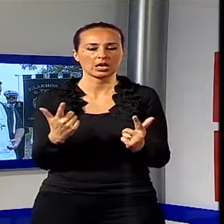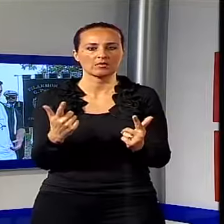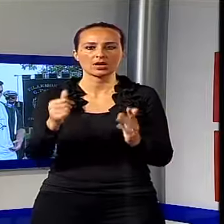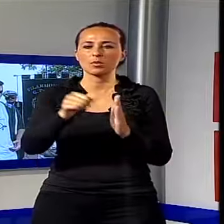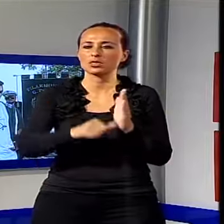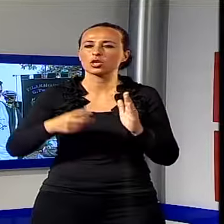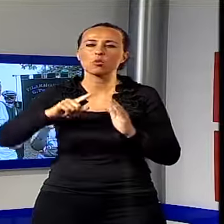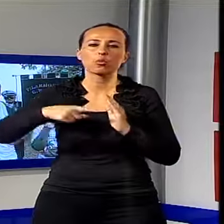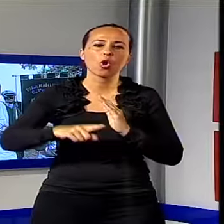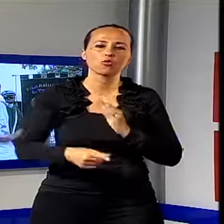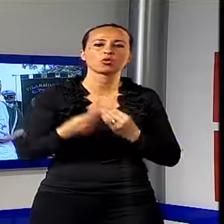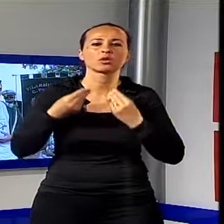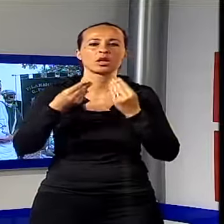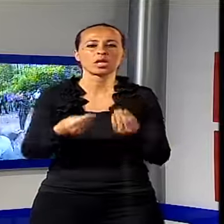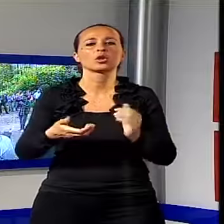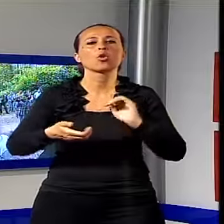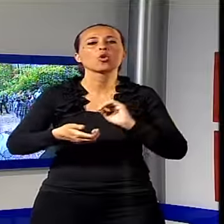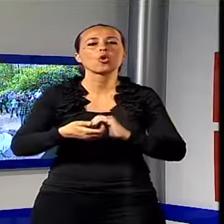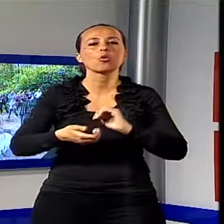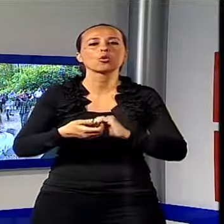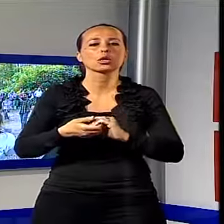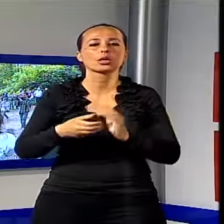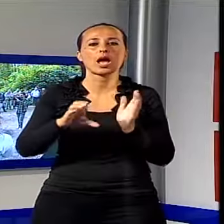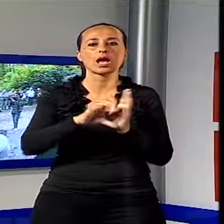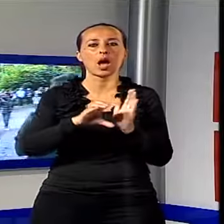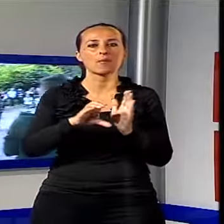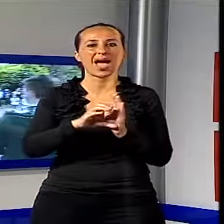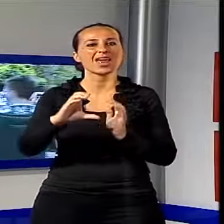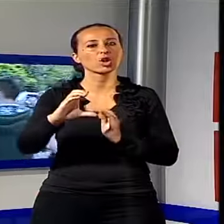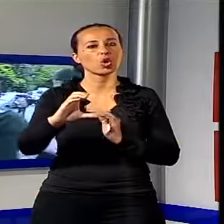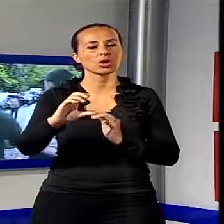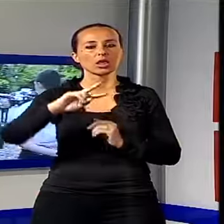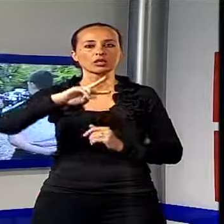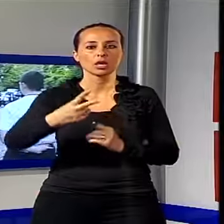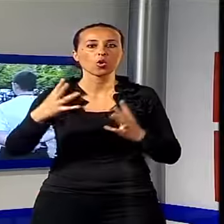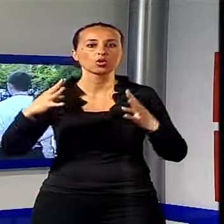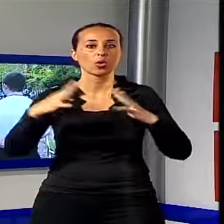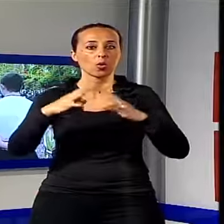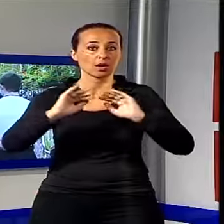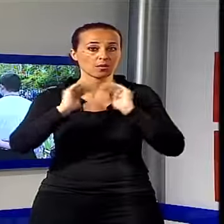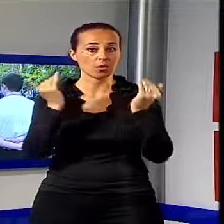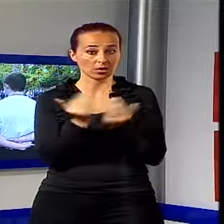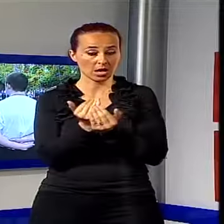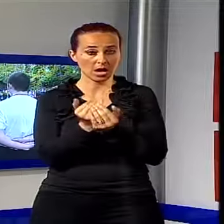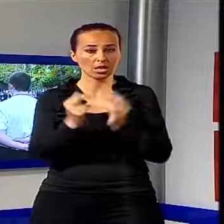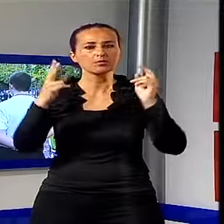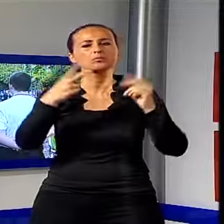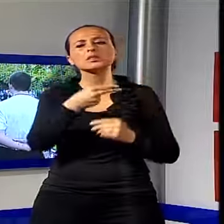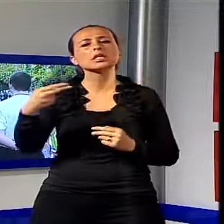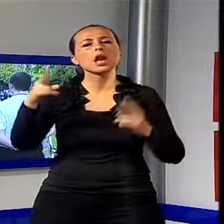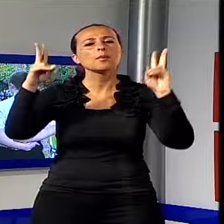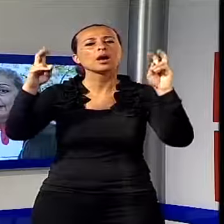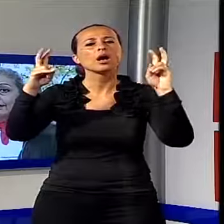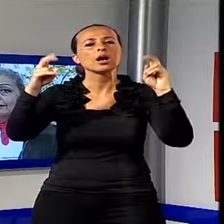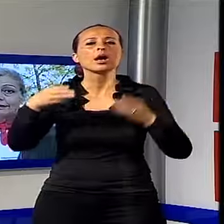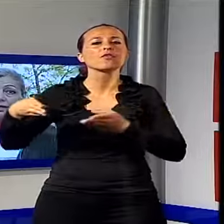comunità capannoresi nella seconda guerra mondiale. Si chiama Via della Memoria, iniziativa promossa dal comune e dalle scuole di